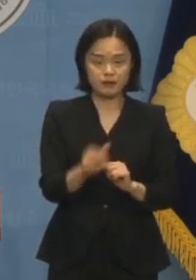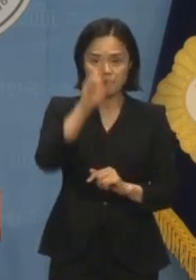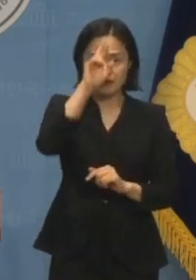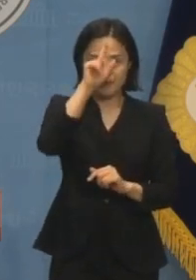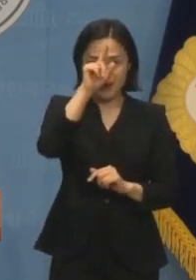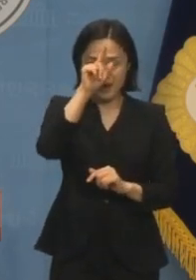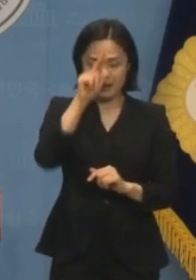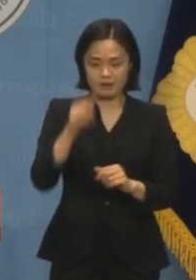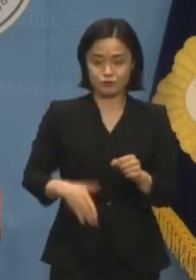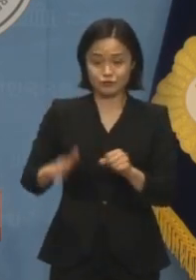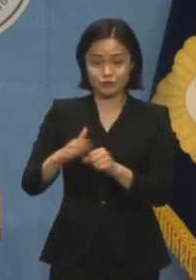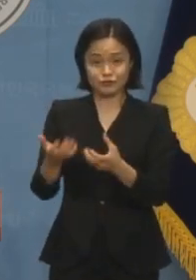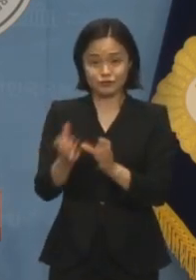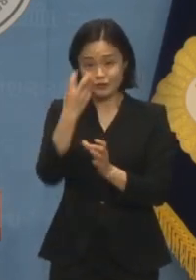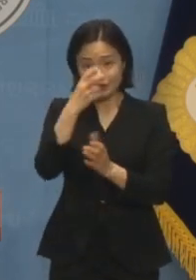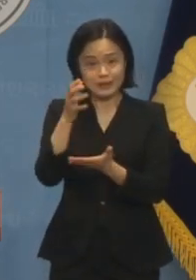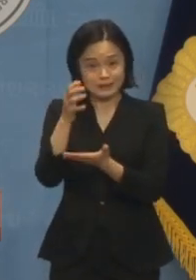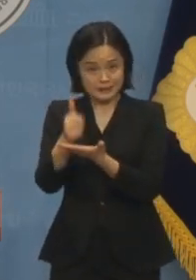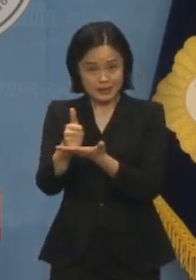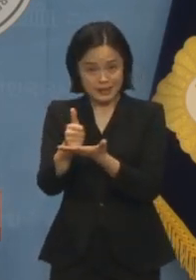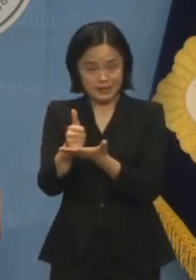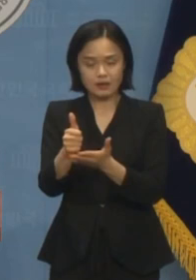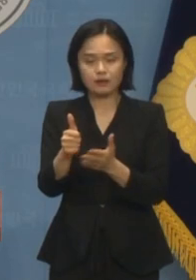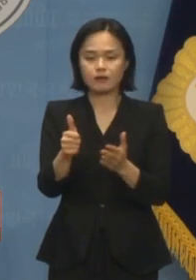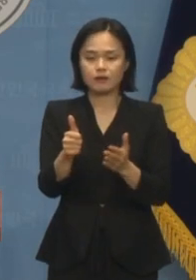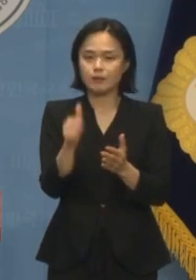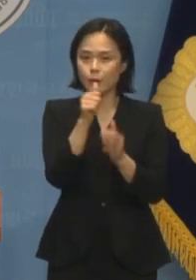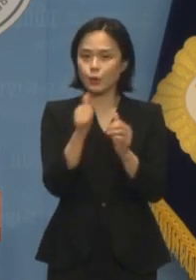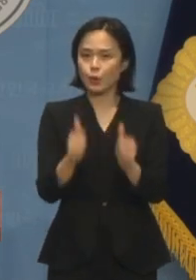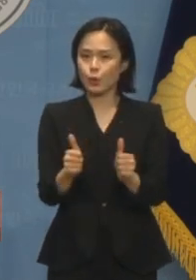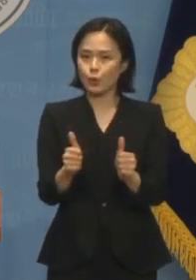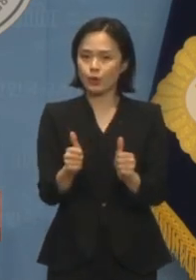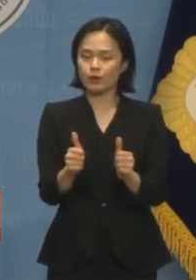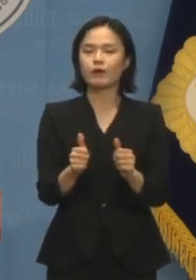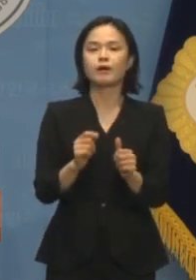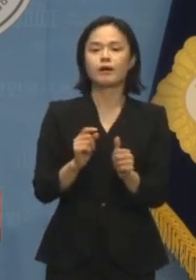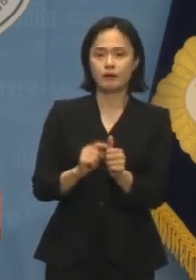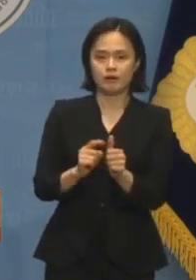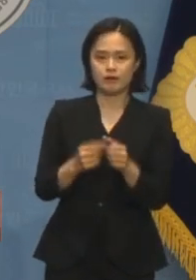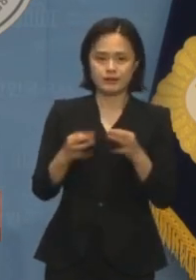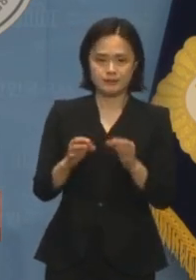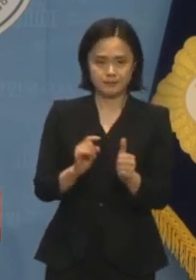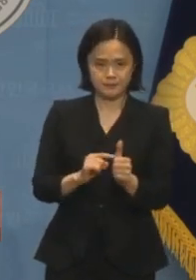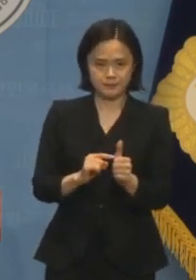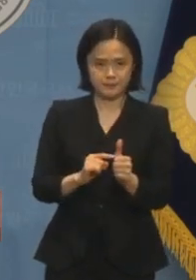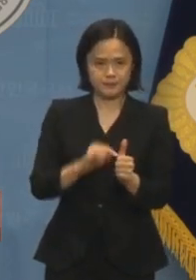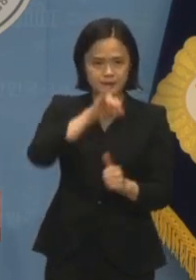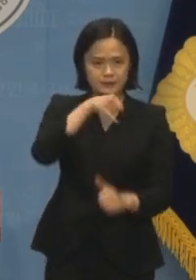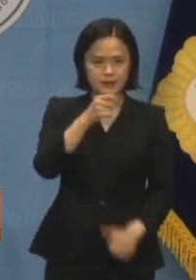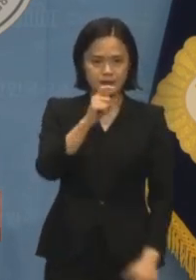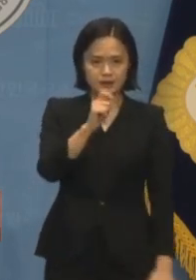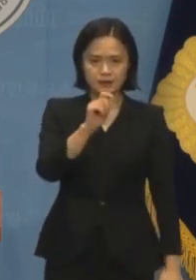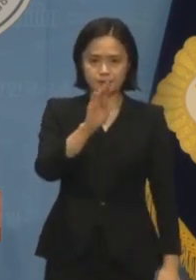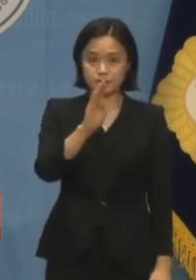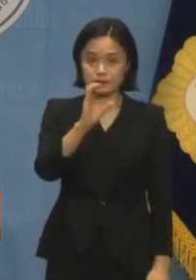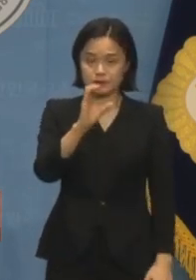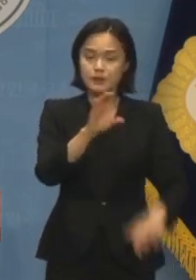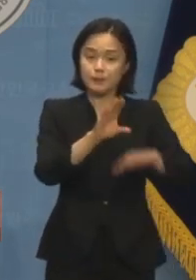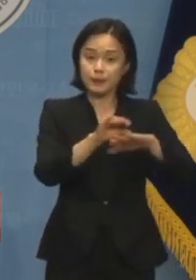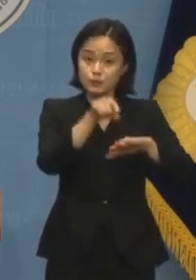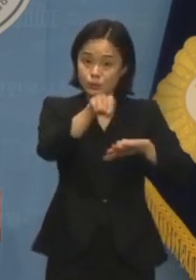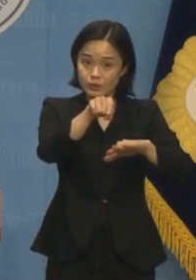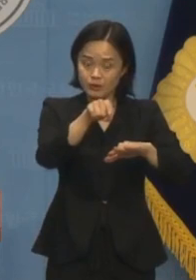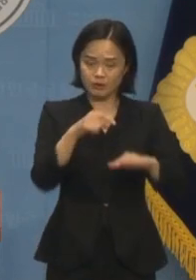변호인입니다. 동시에 지난 6월 25일 JTBC에 단톡방 내용을 왜곡하여 전달한 제보자이기도